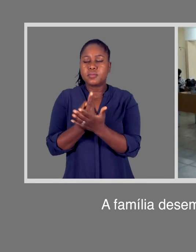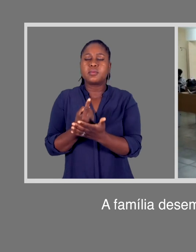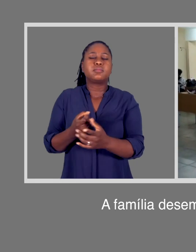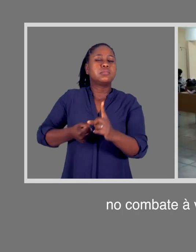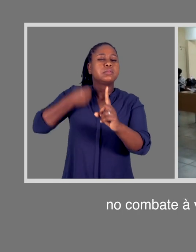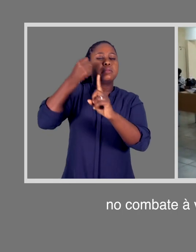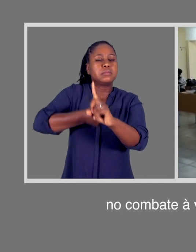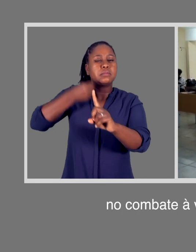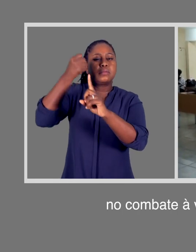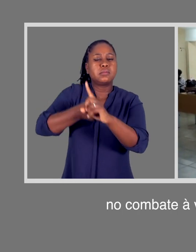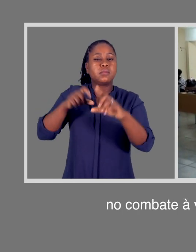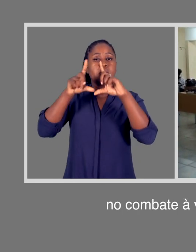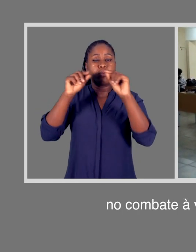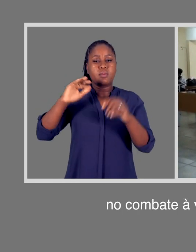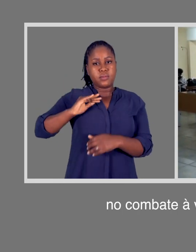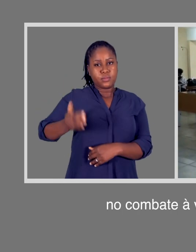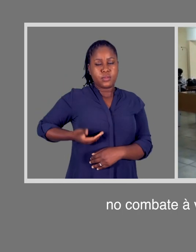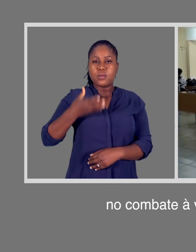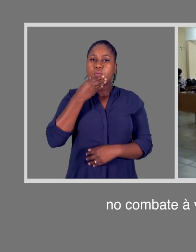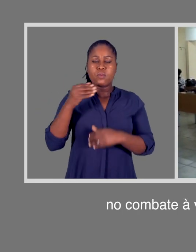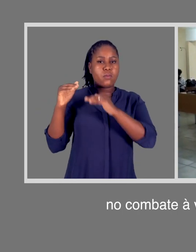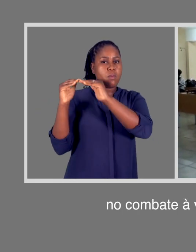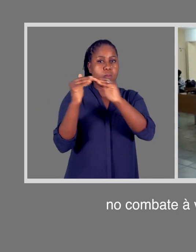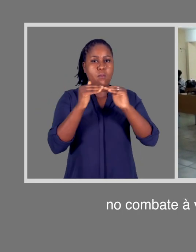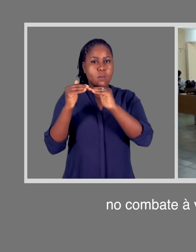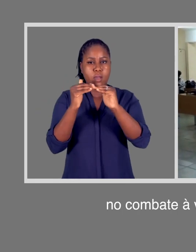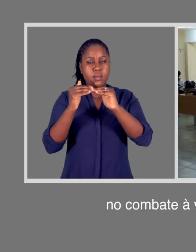papel fundamental no combate à violência baseada no gênero.